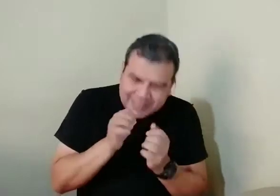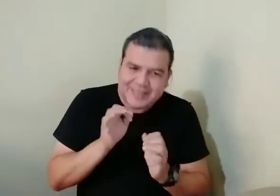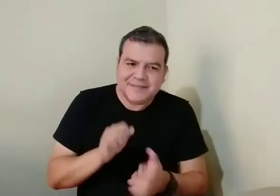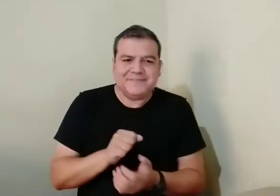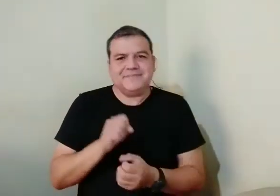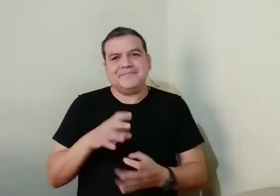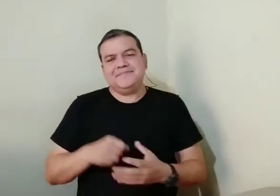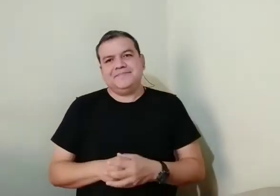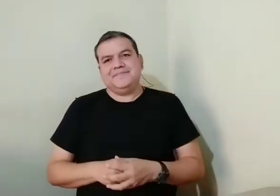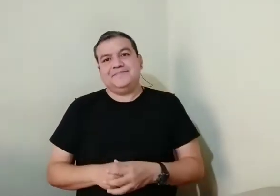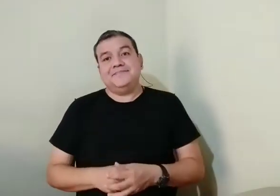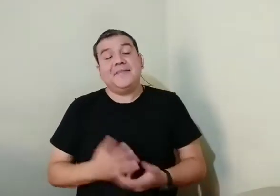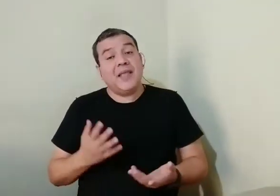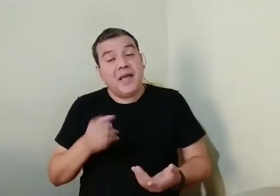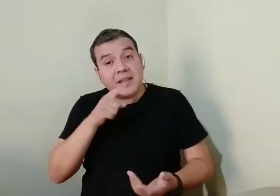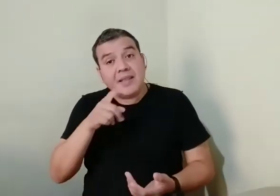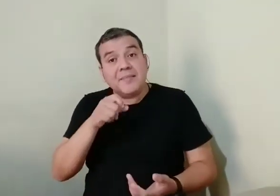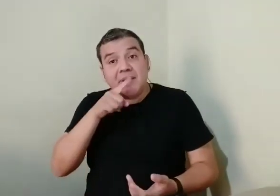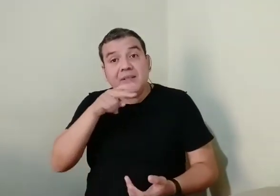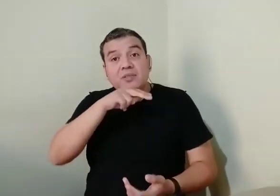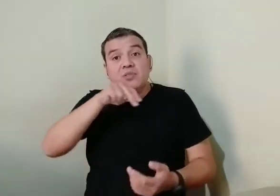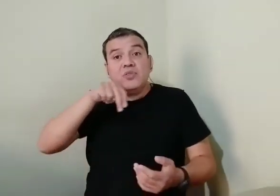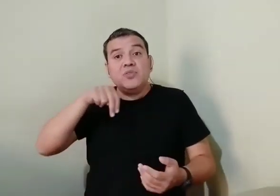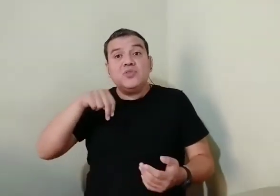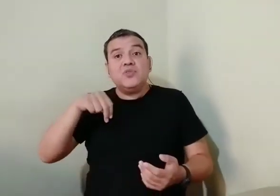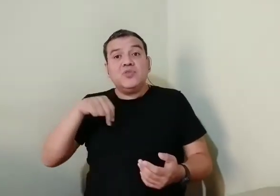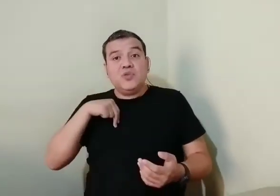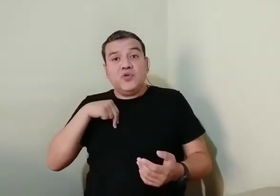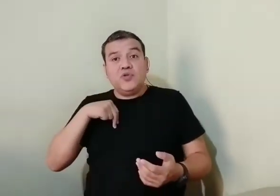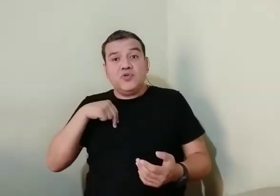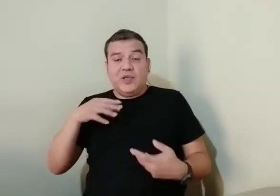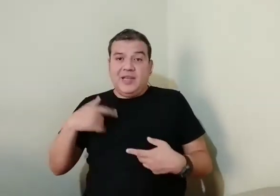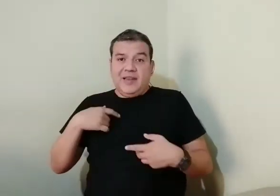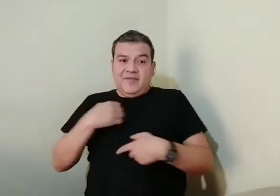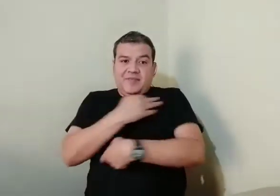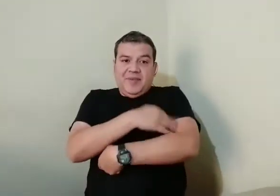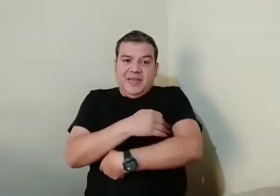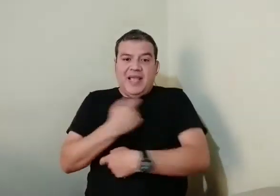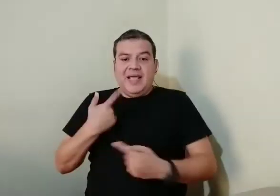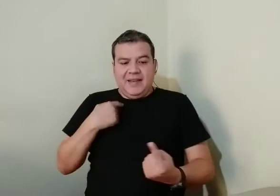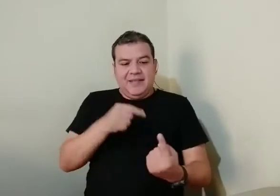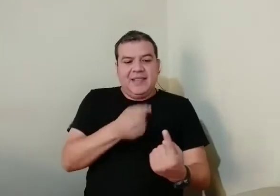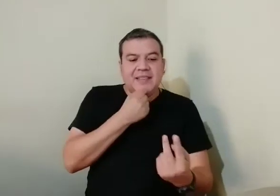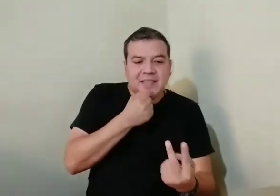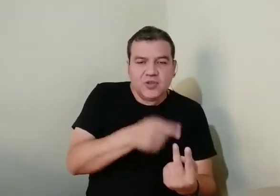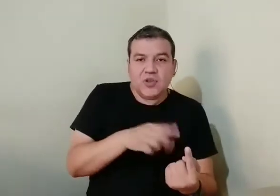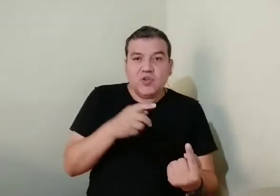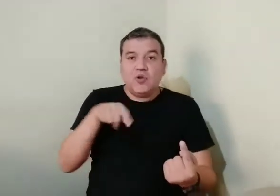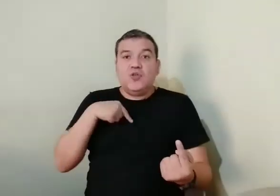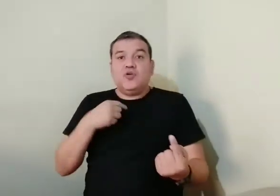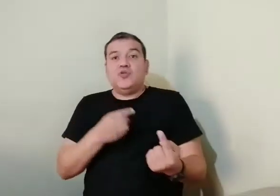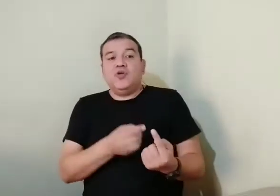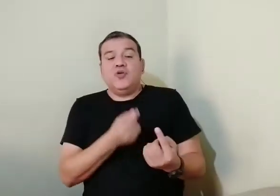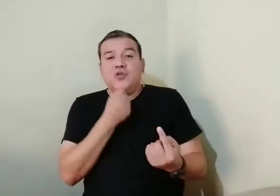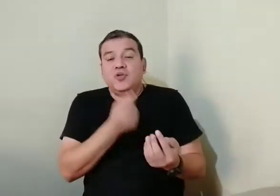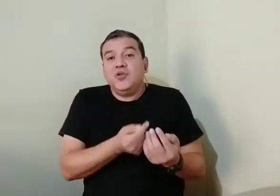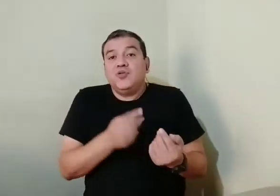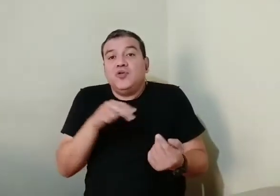contacto con ellos por medio de la simpatía, y necesitamos comprenderlos